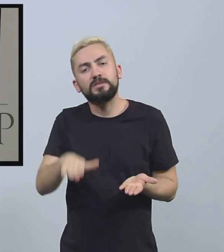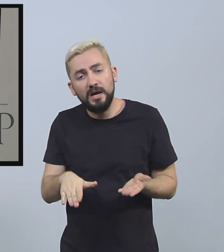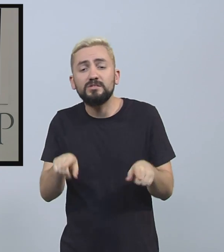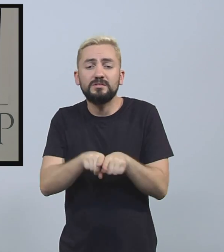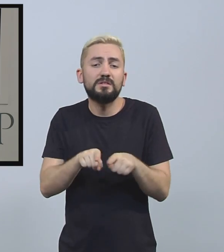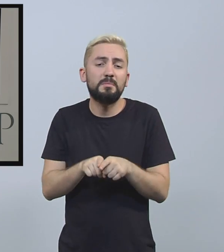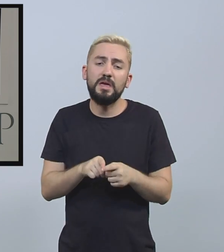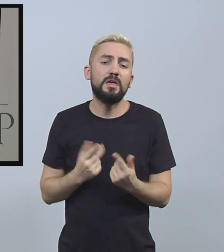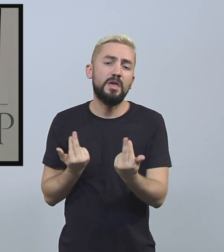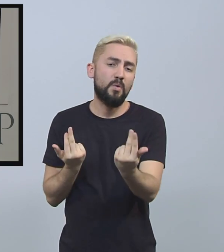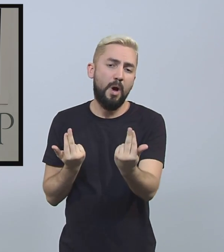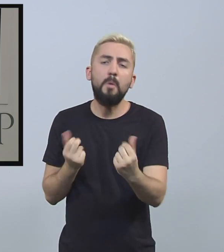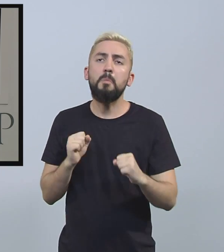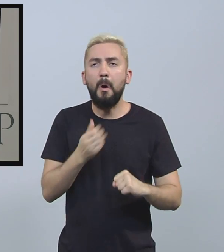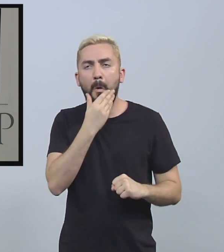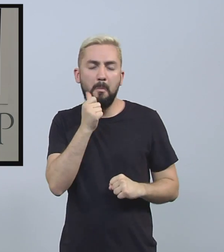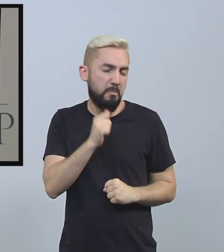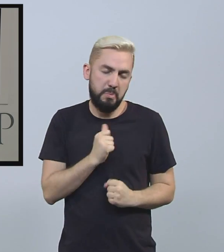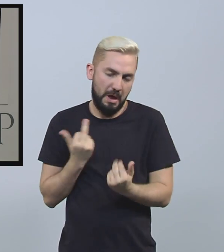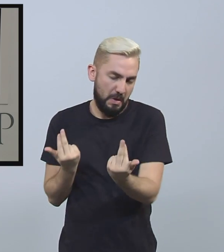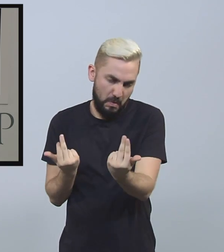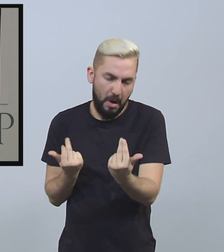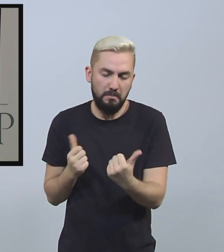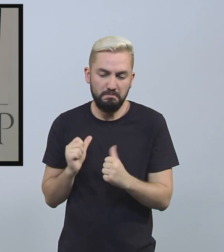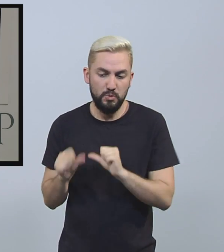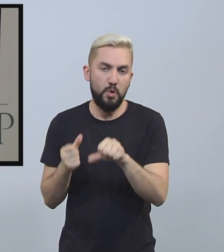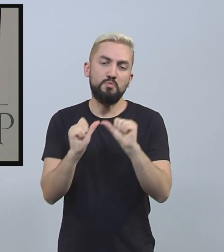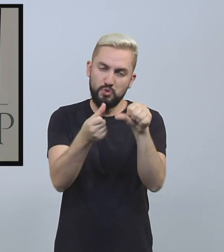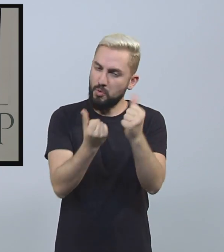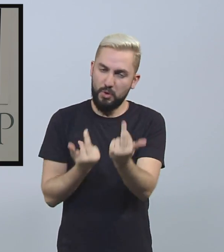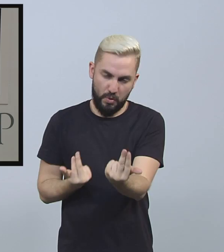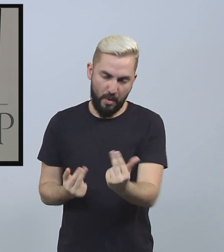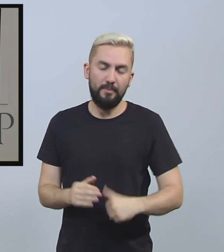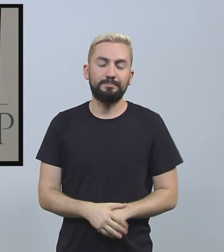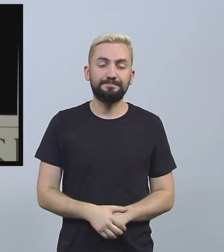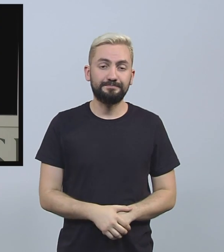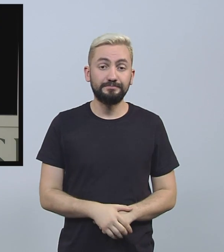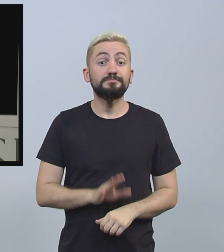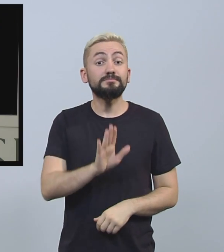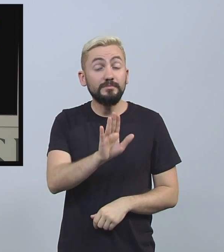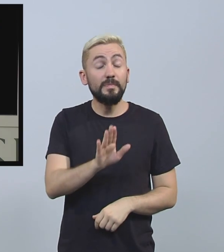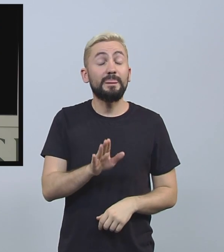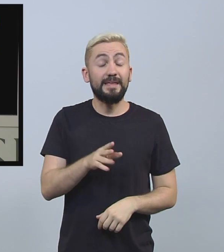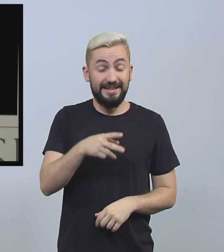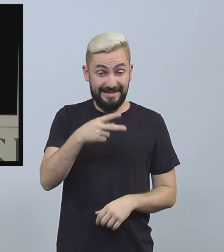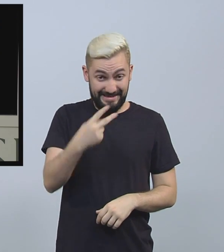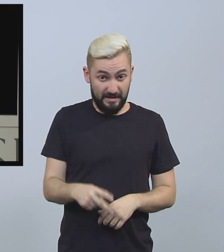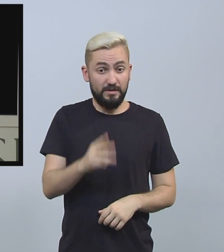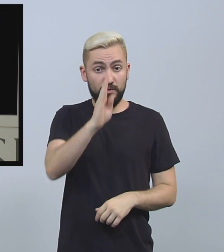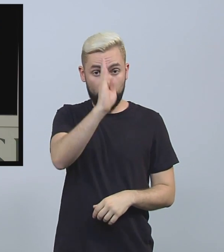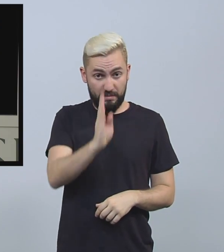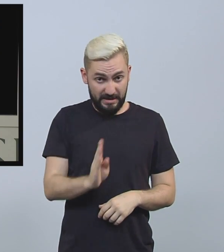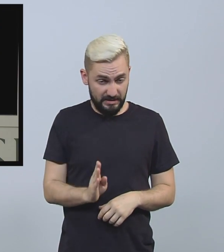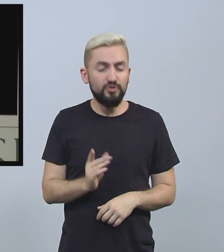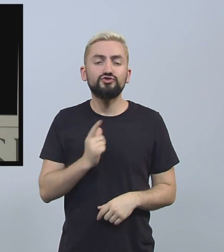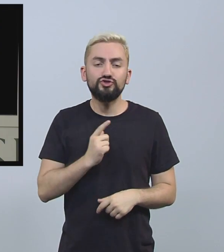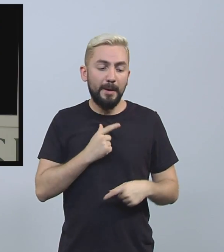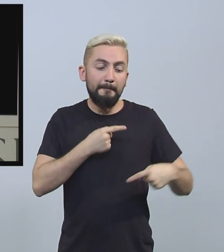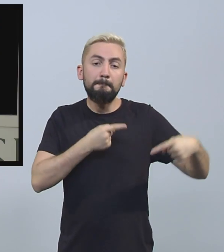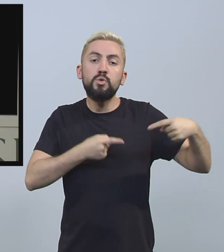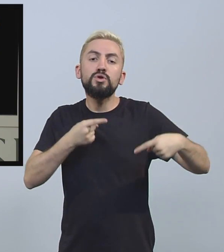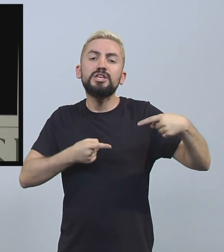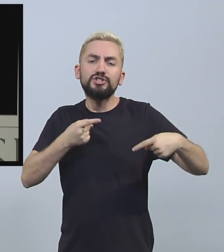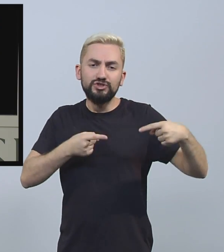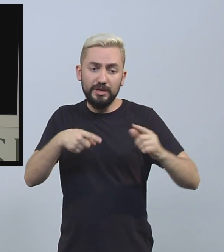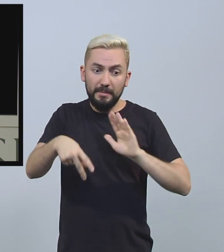sexos. Em termos de política educacional de surdos no Brasil,